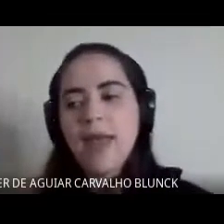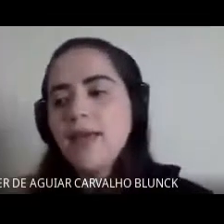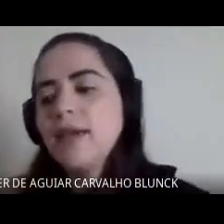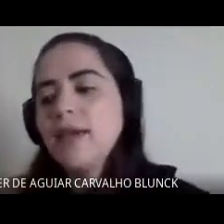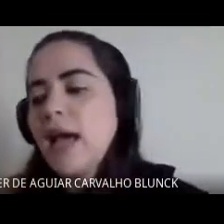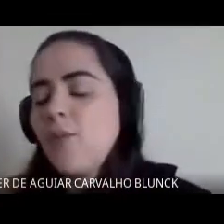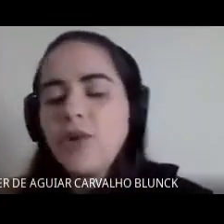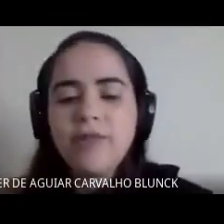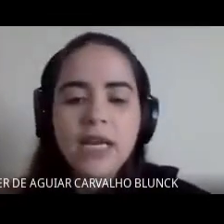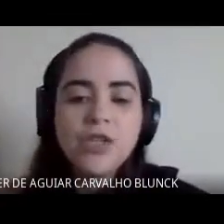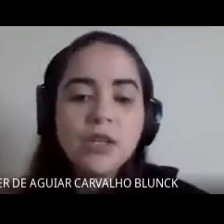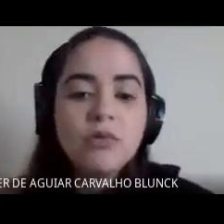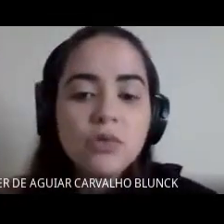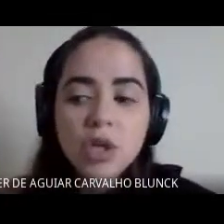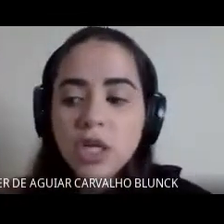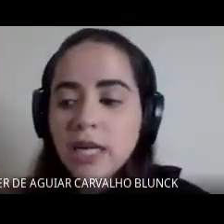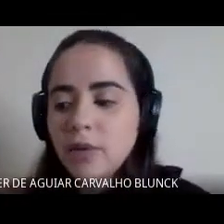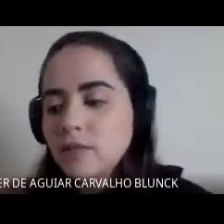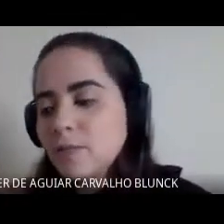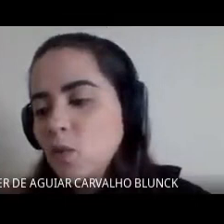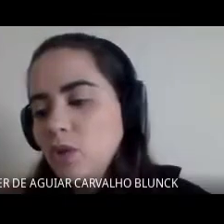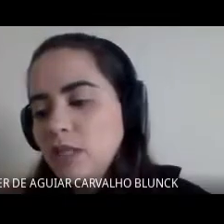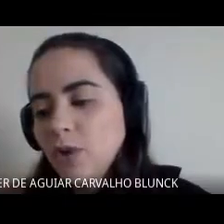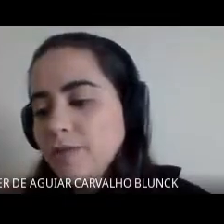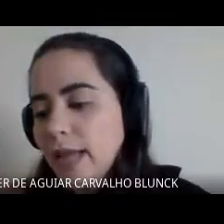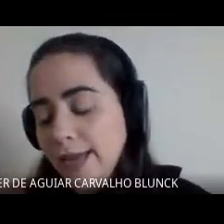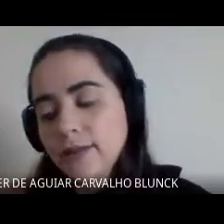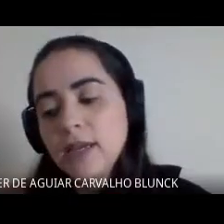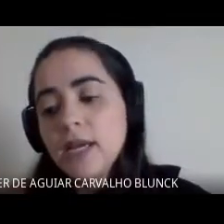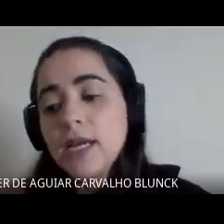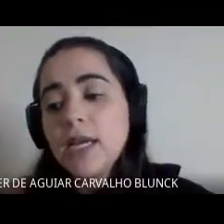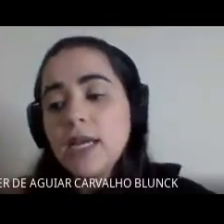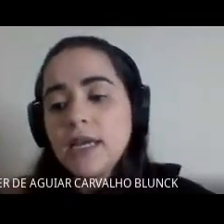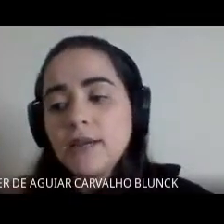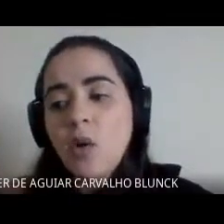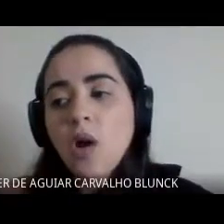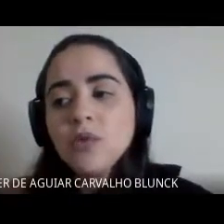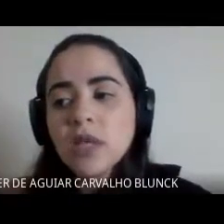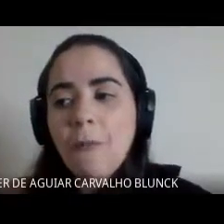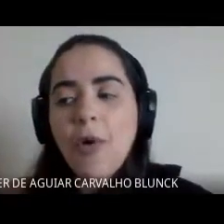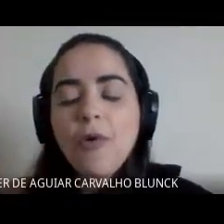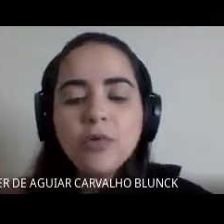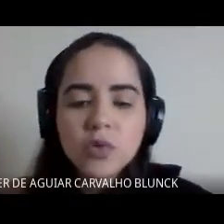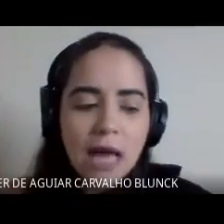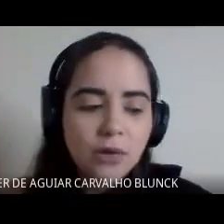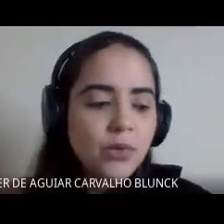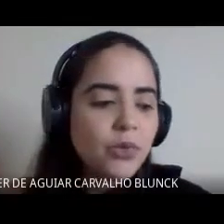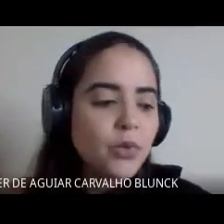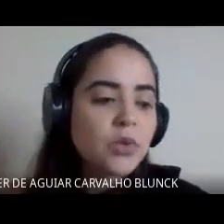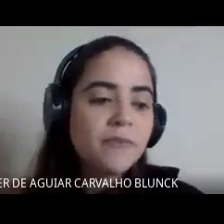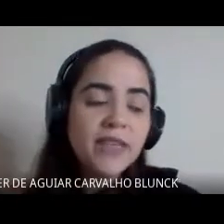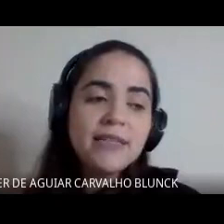Governador Lindenberg, que é o polivalente, que tem um instrutor de Libras. O município não tem. Como são poucos